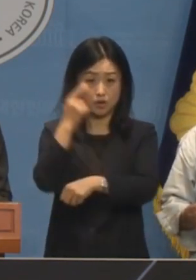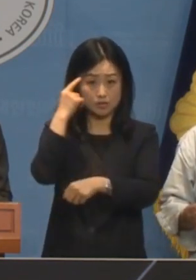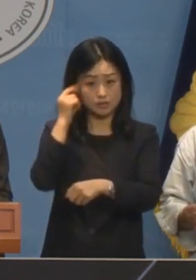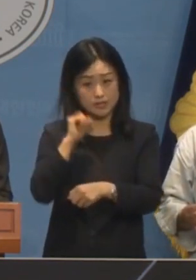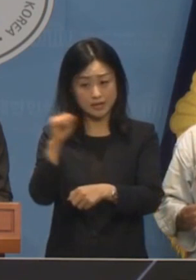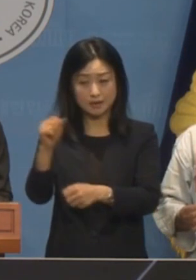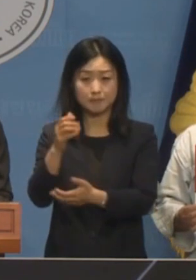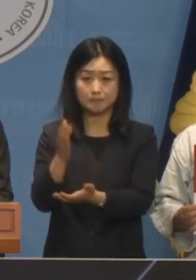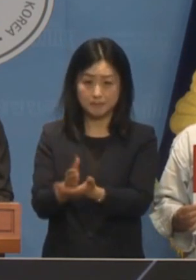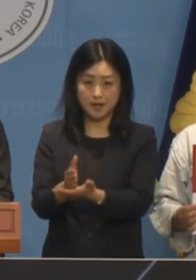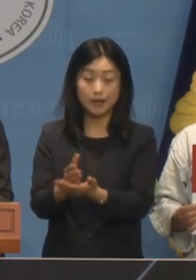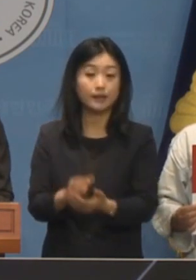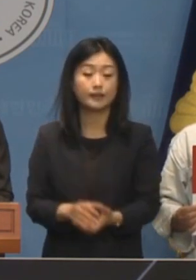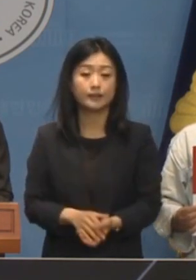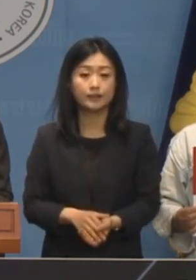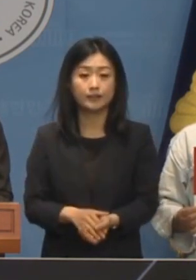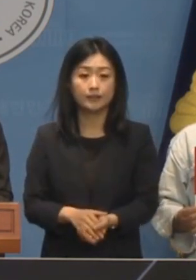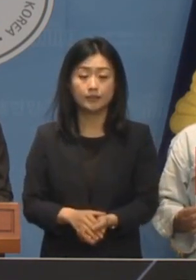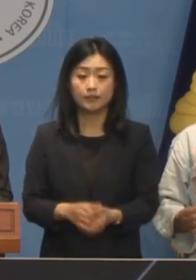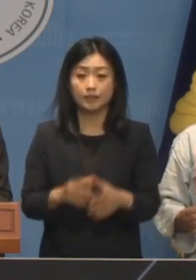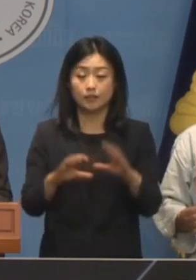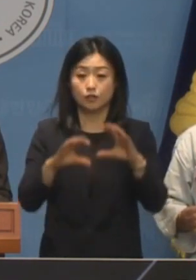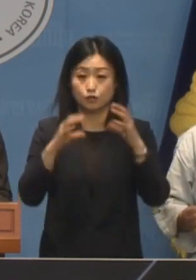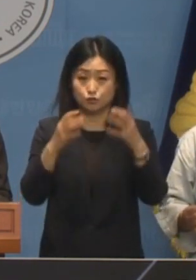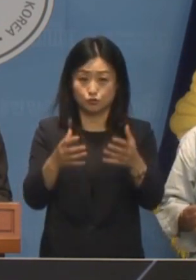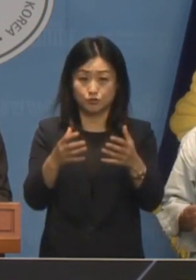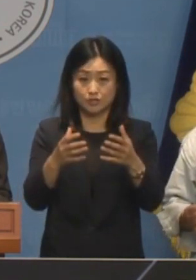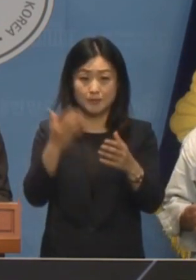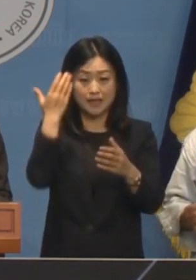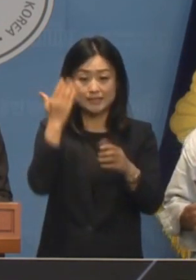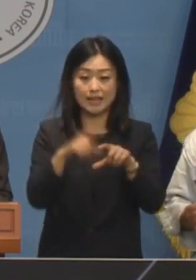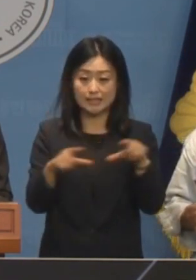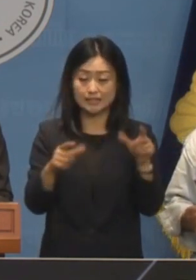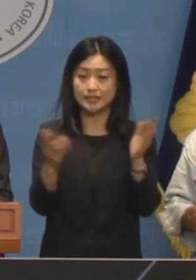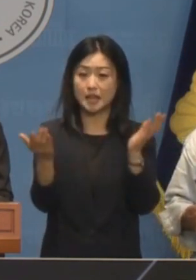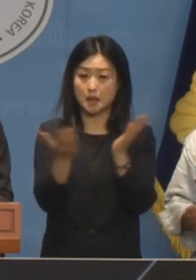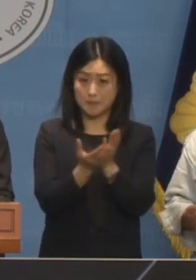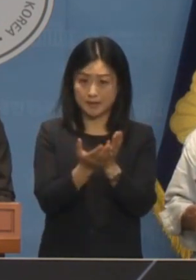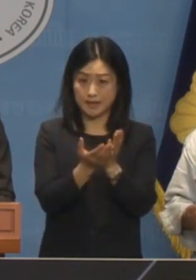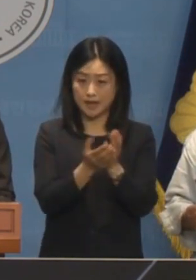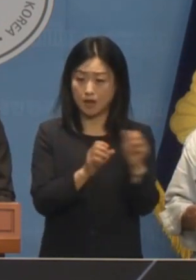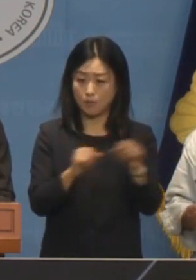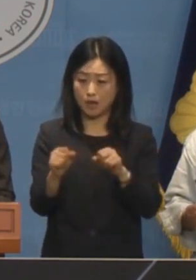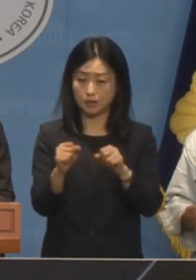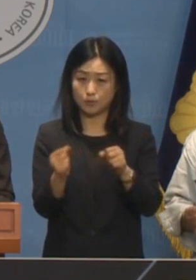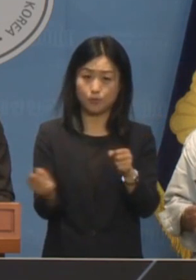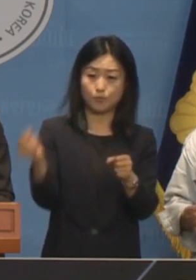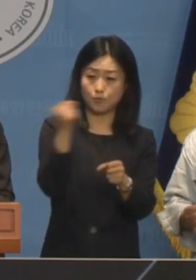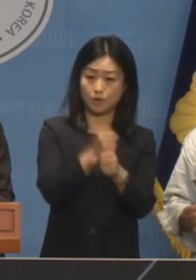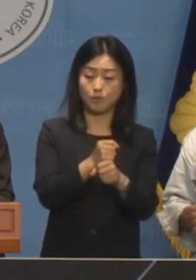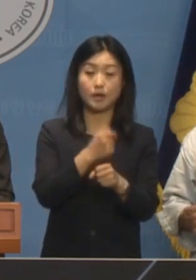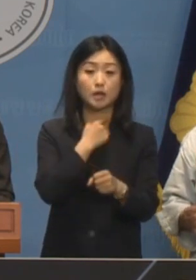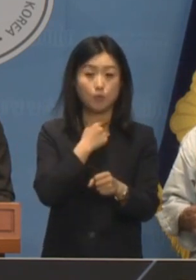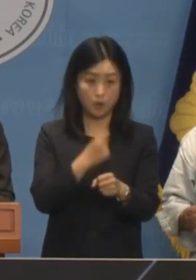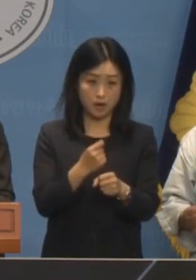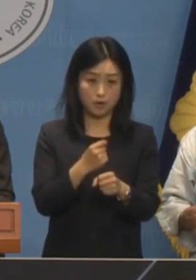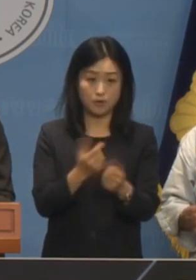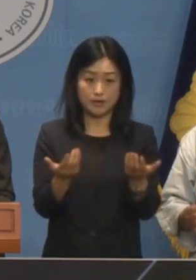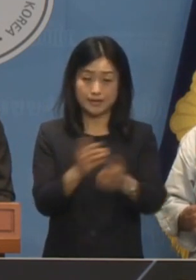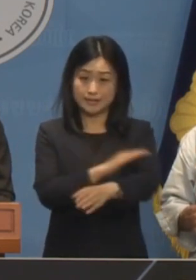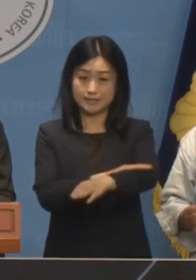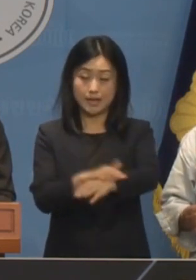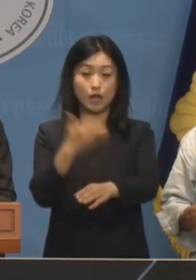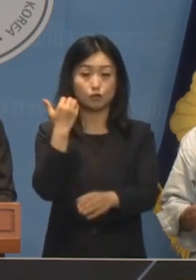국가인권위원회가 대한민국 헌법을 준수하고 국민 상식에 부합하는 정로로 회귀하길 바라며 이를 가장 적합히 수행할